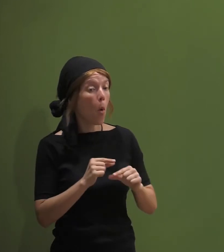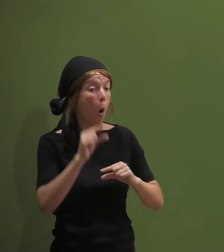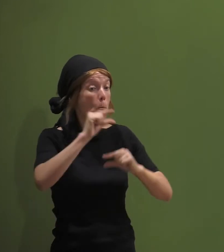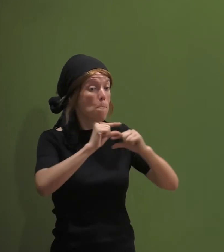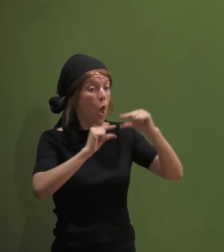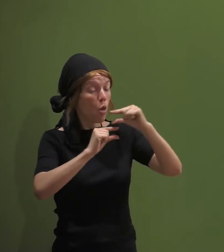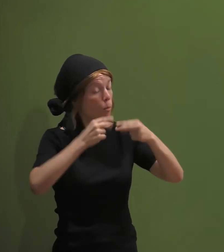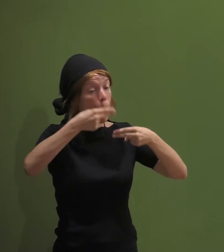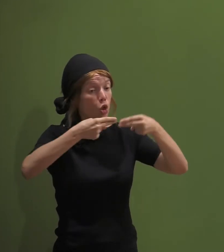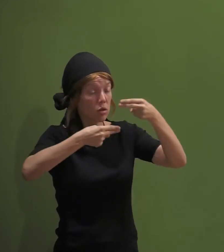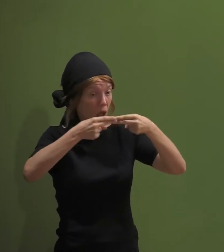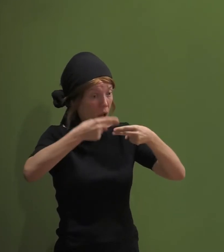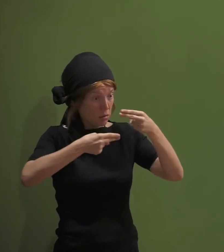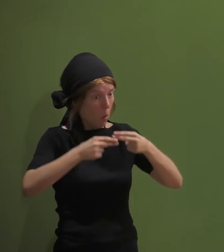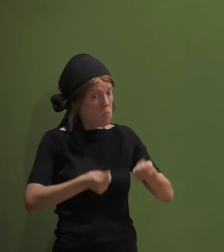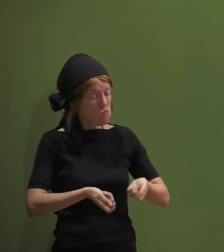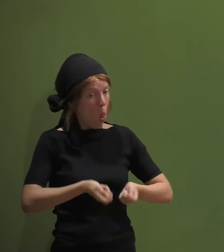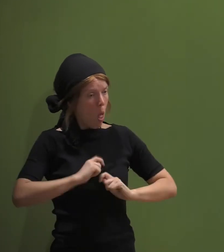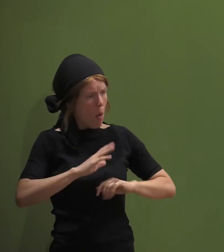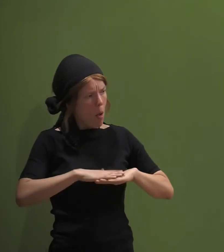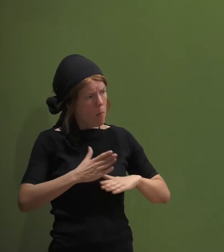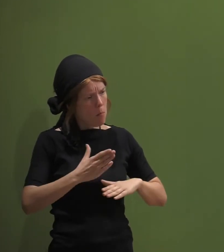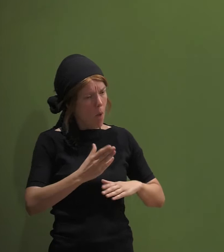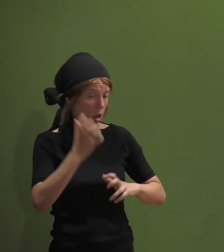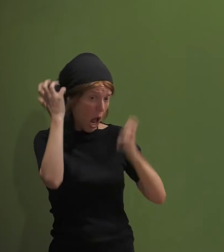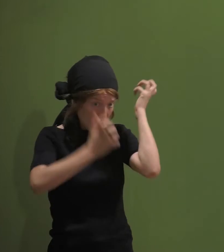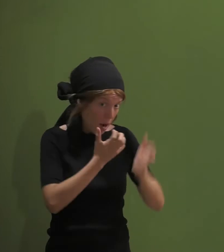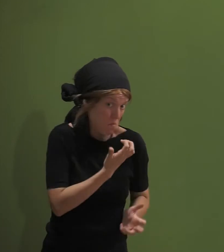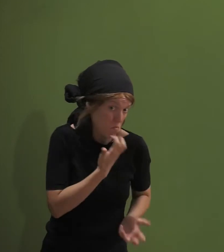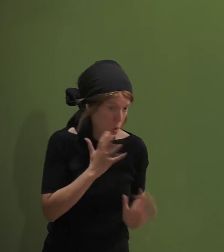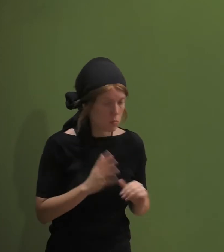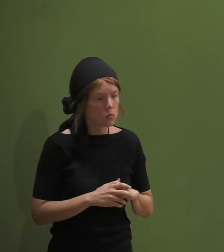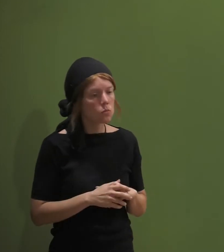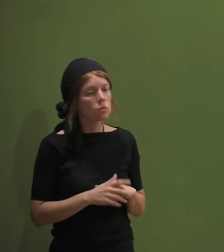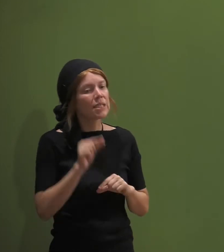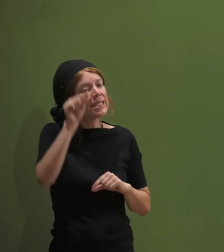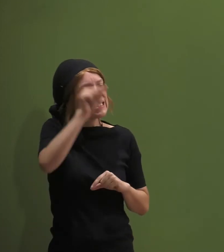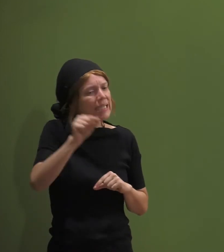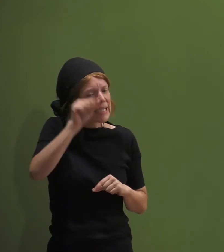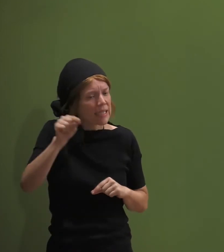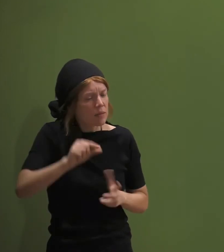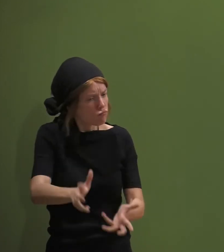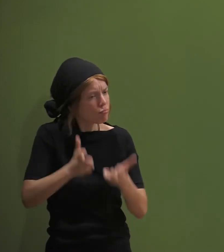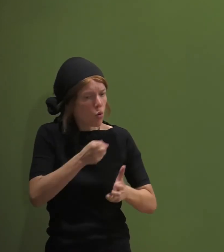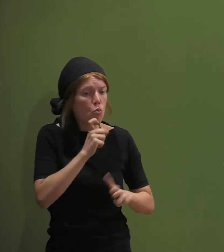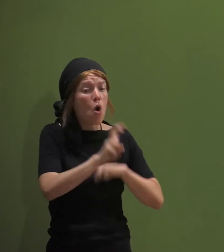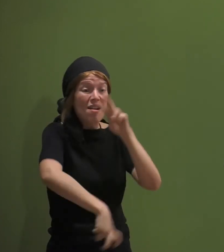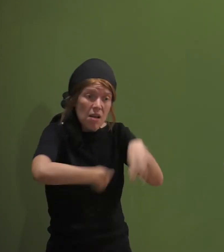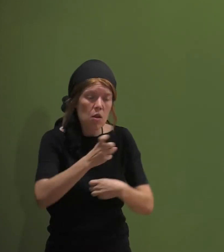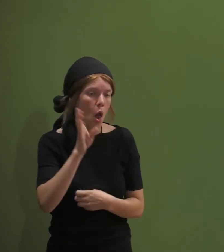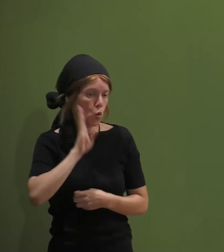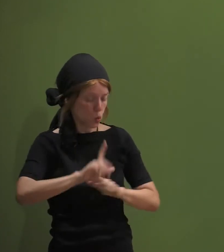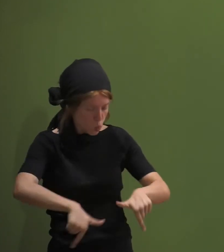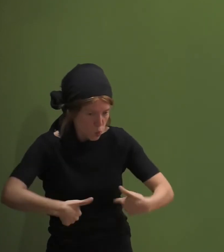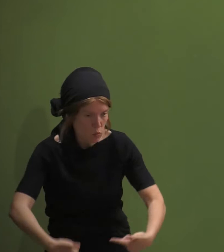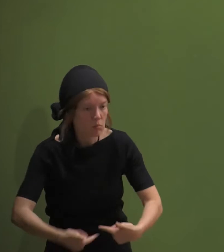nuestros circuitos alimentarios utilizándolos para la alimentación del ganado. De hecho, los insectos podrían obtenerse del reciclado de los residuos de